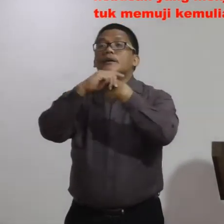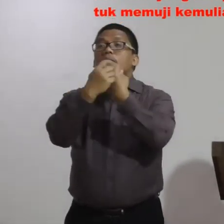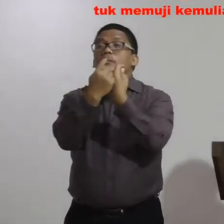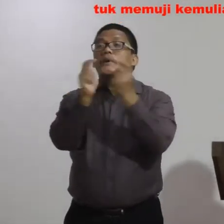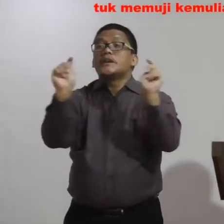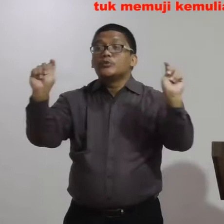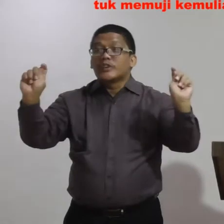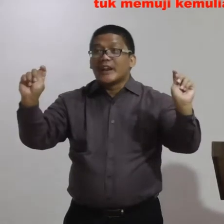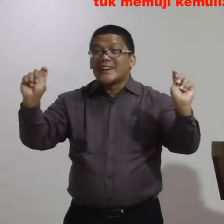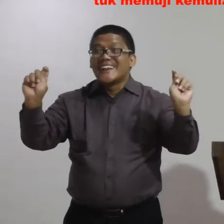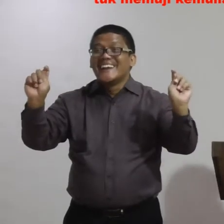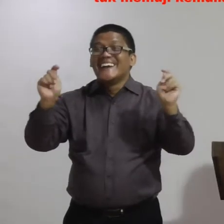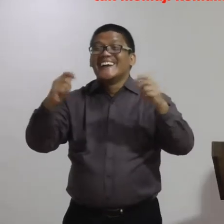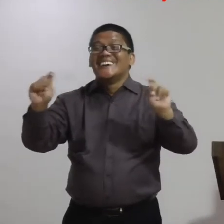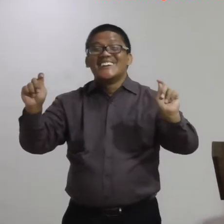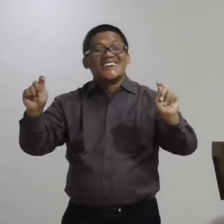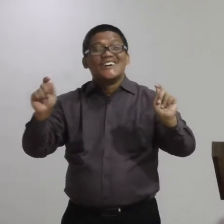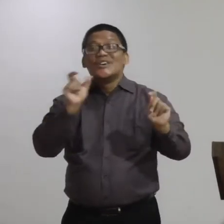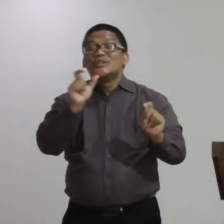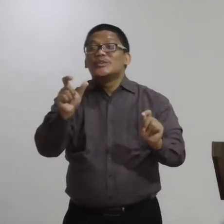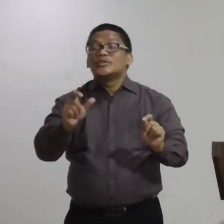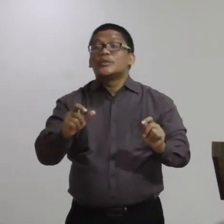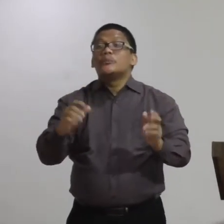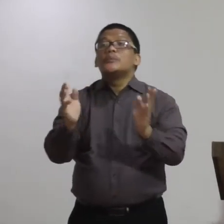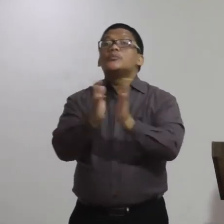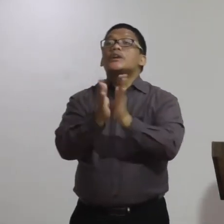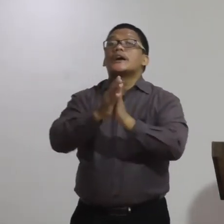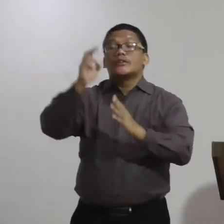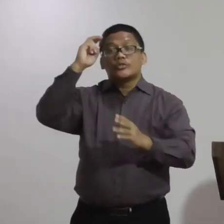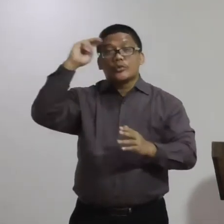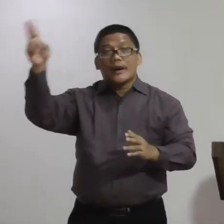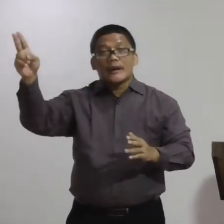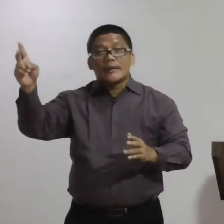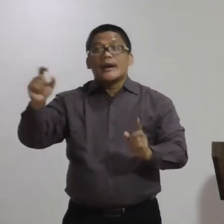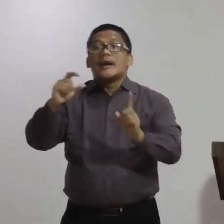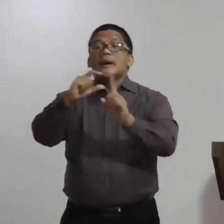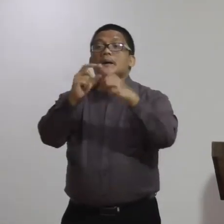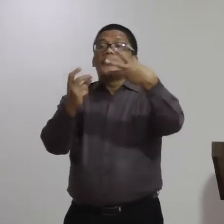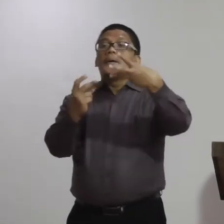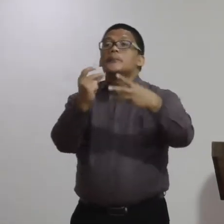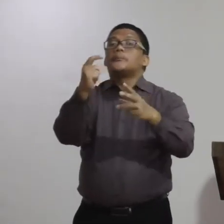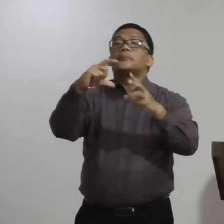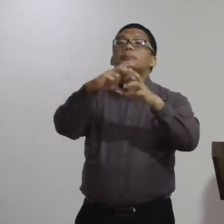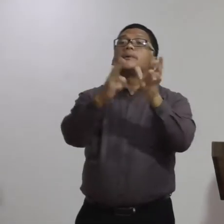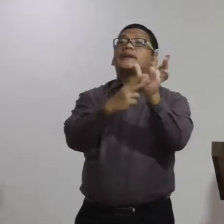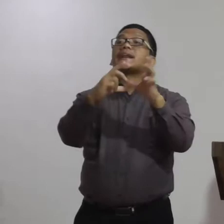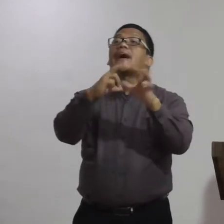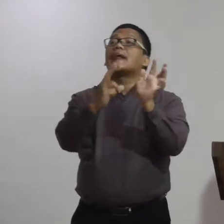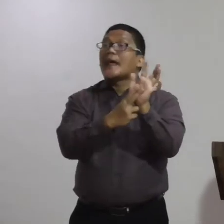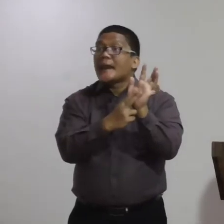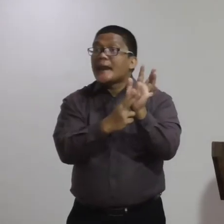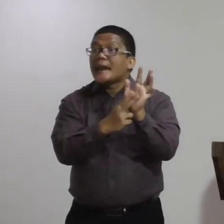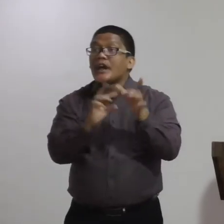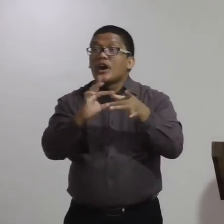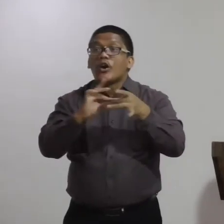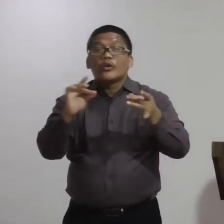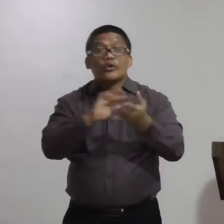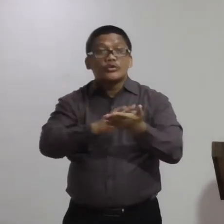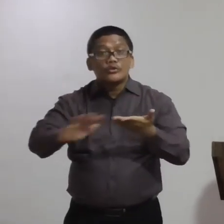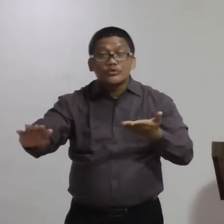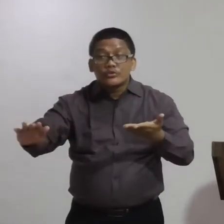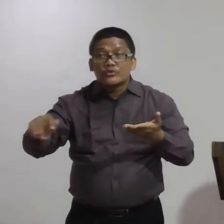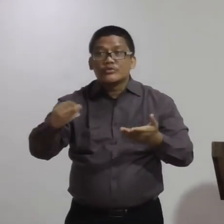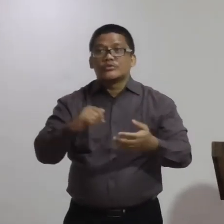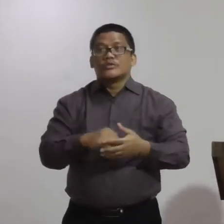milik Allah untuk memuji kemuliaannya. Nah, peranan Roh Kudus tadi, peranan Allah Bapa, peranan Anak, dan